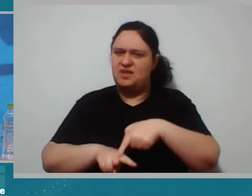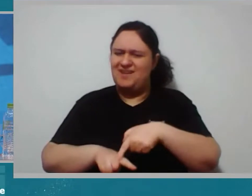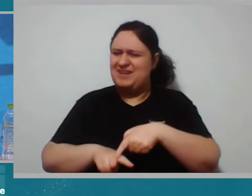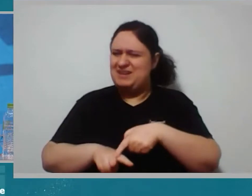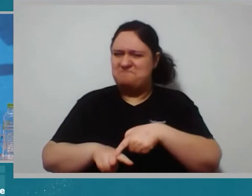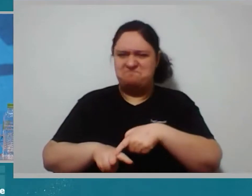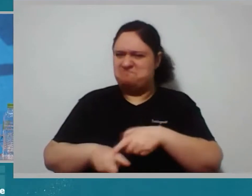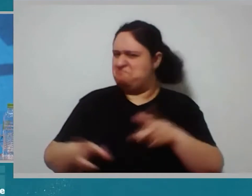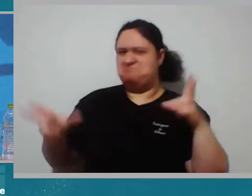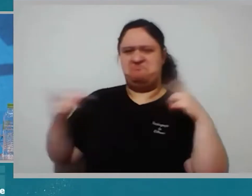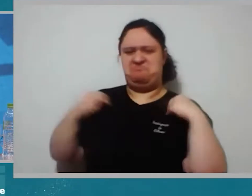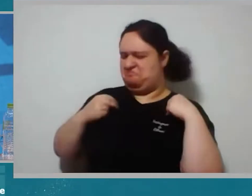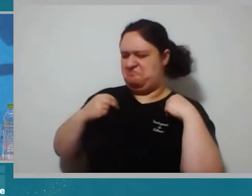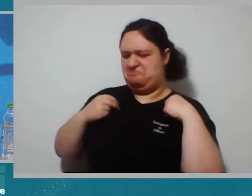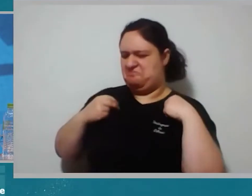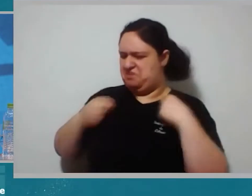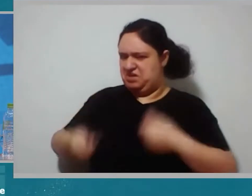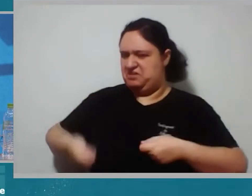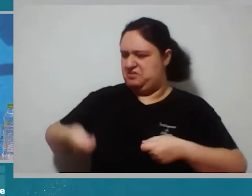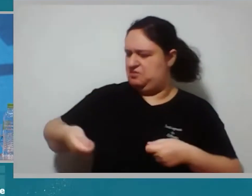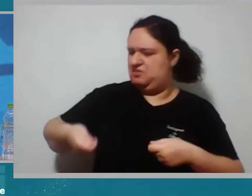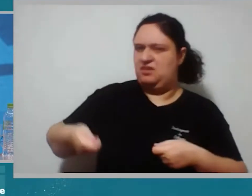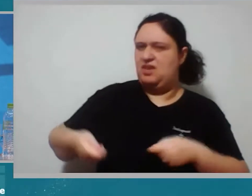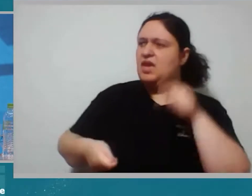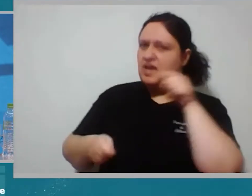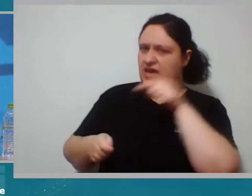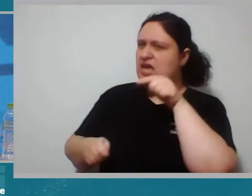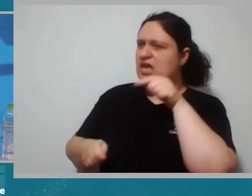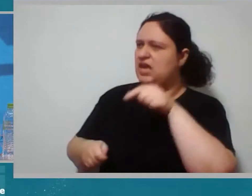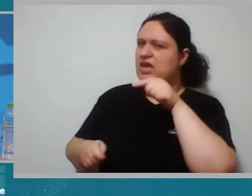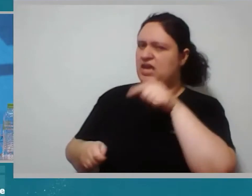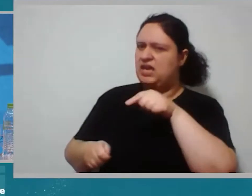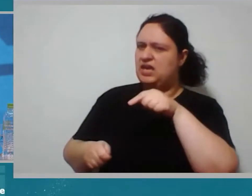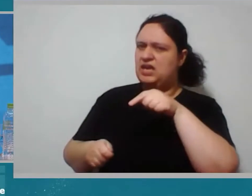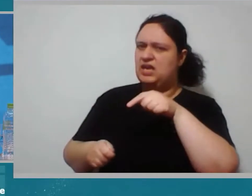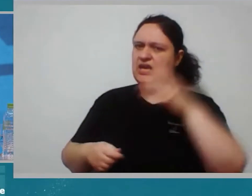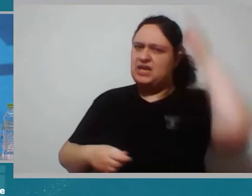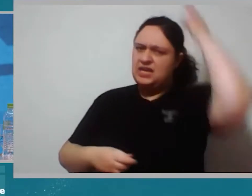vos batizará com Espírito Santo e com fogo.